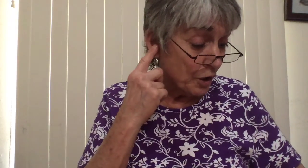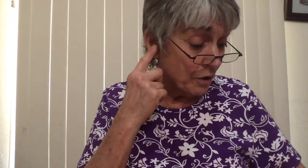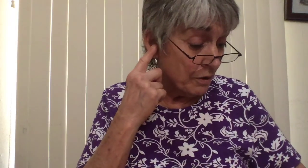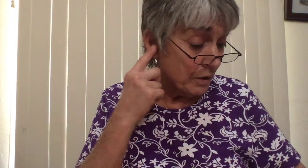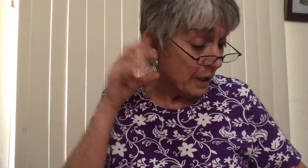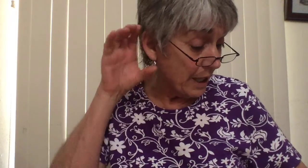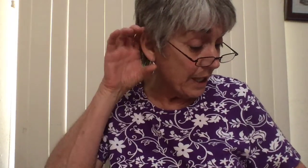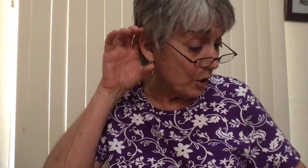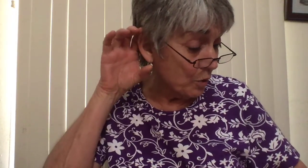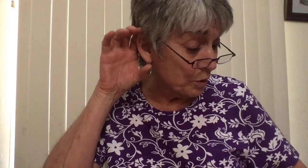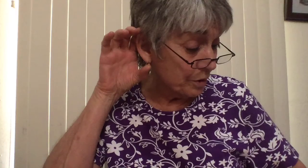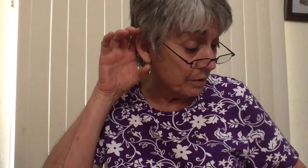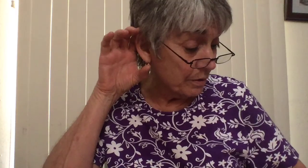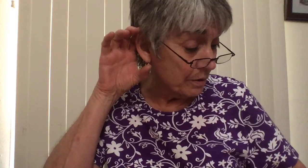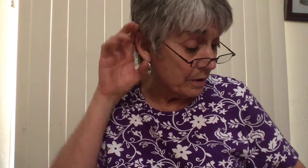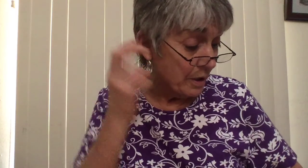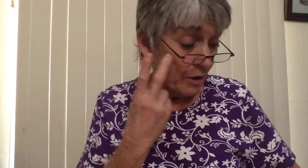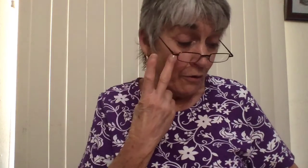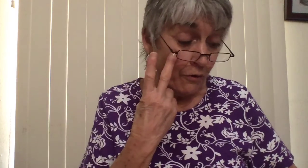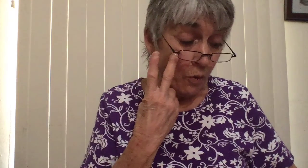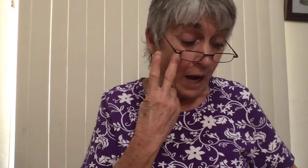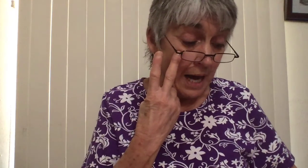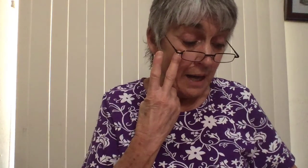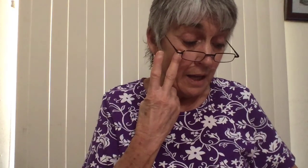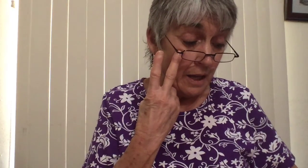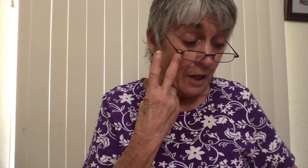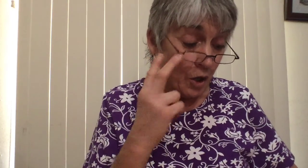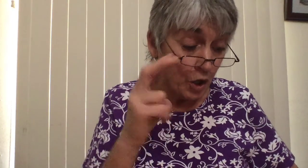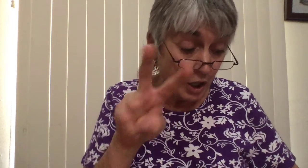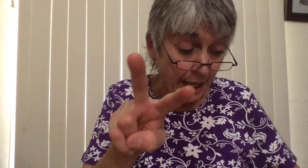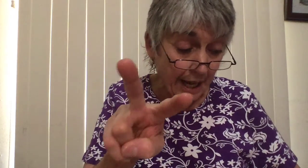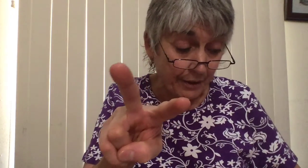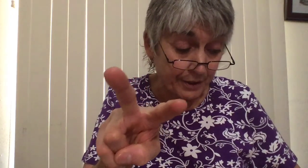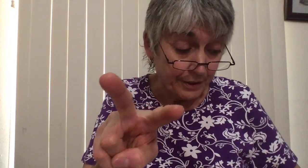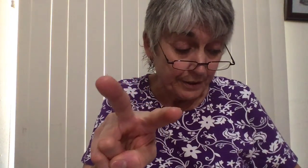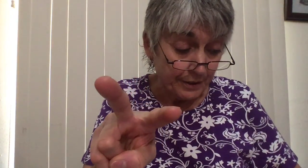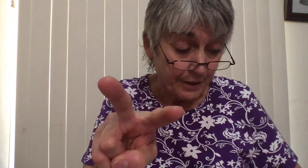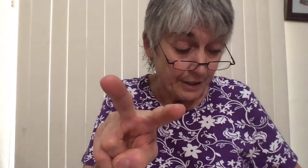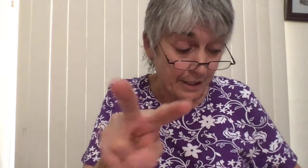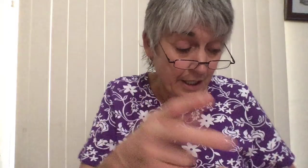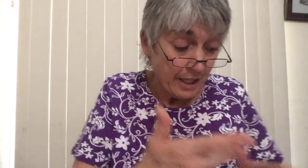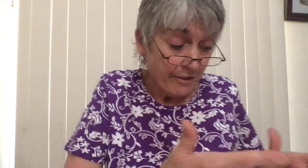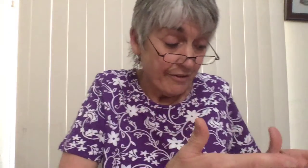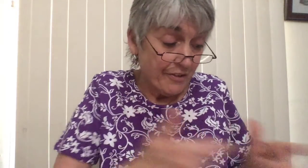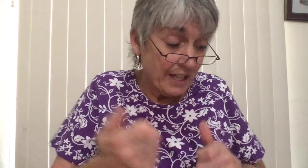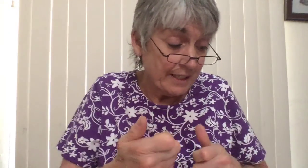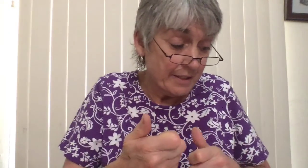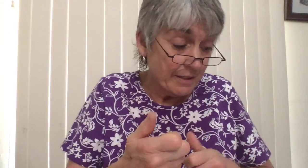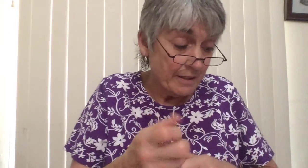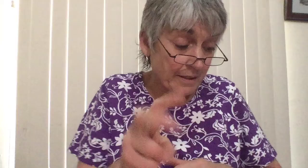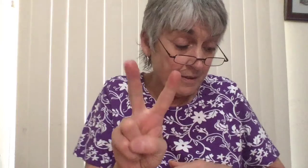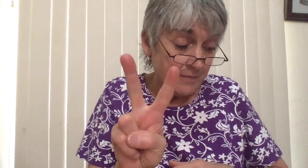entend, écoute, voit, regarde, vite,